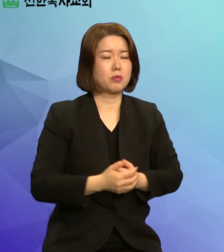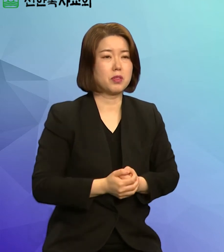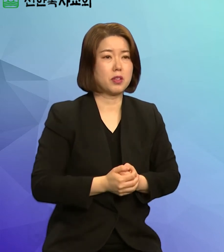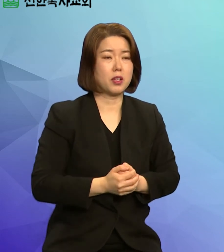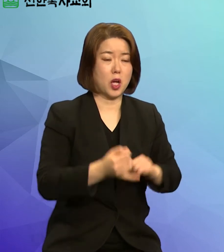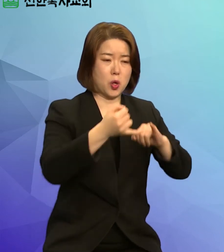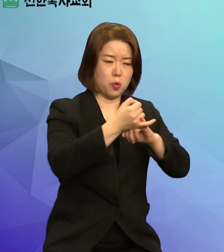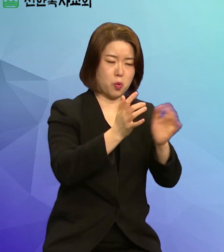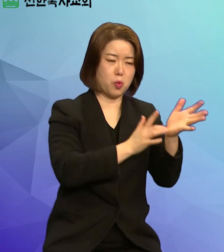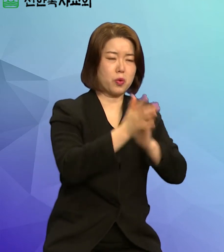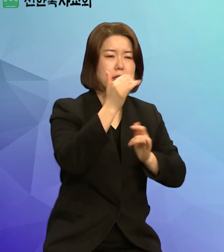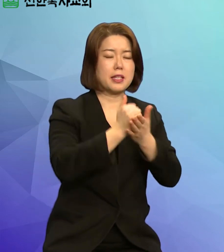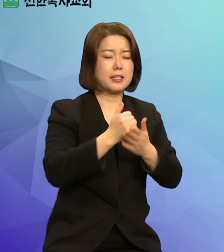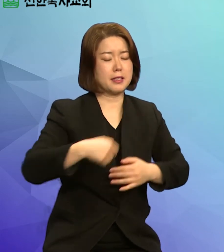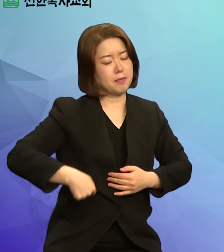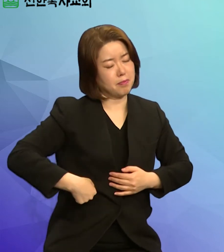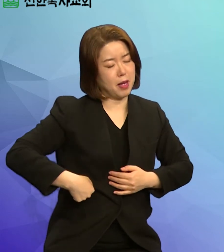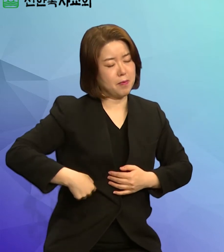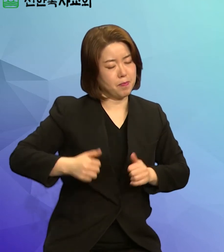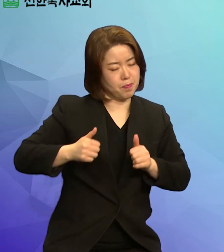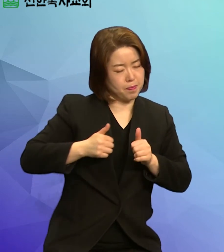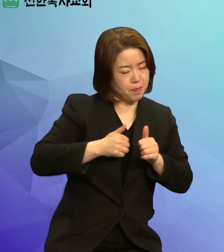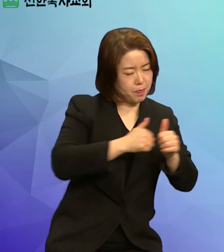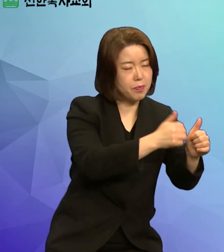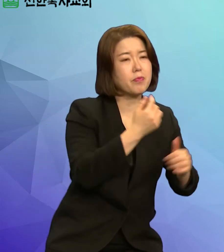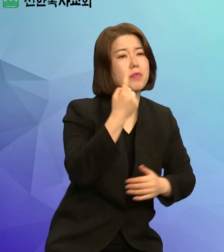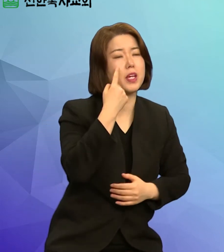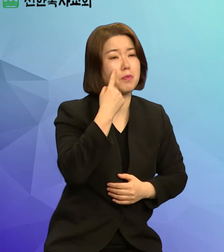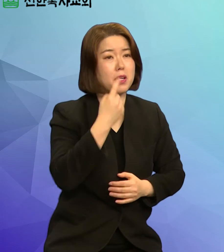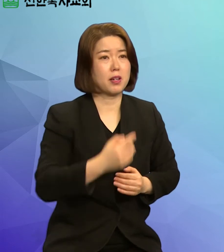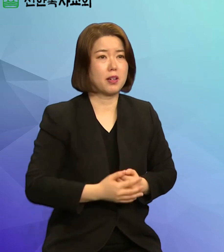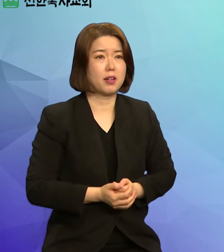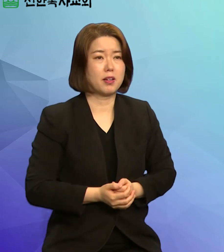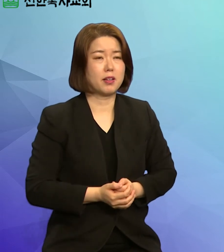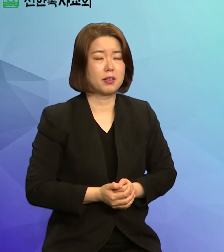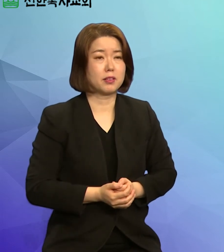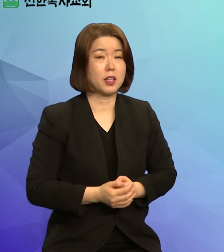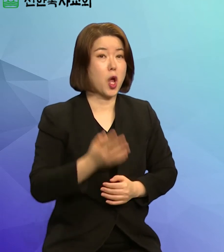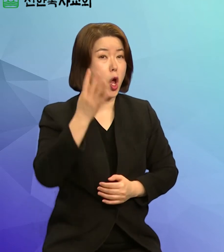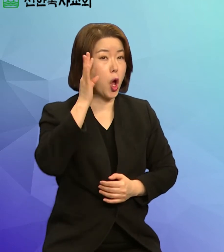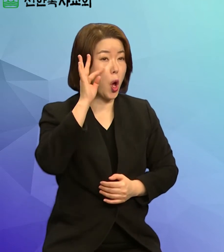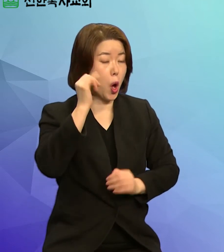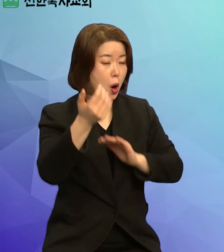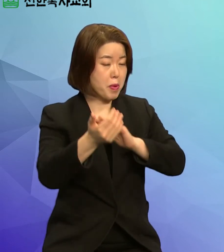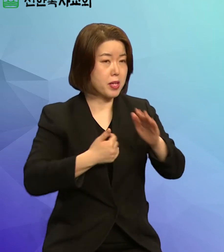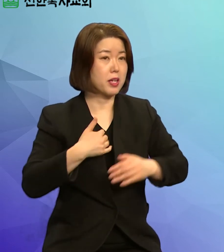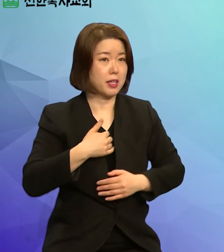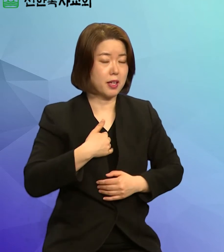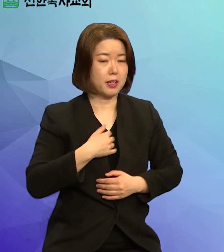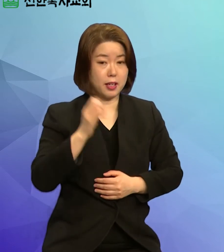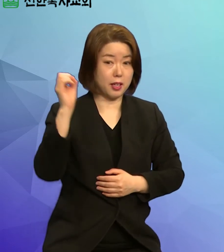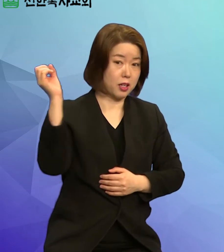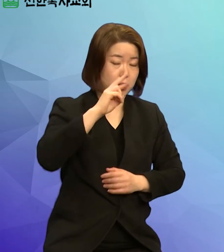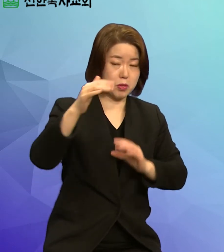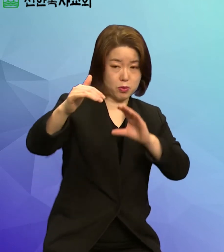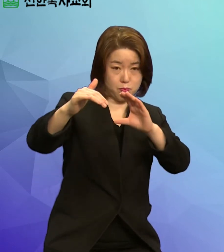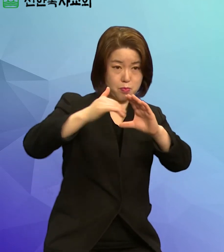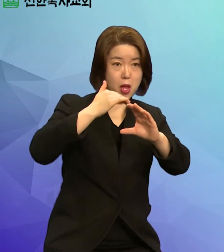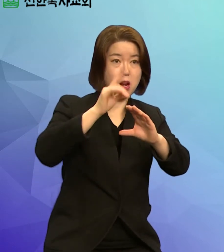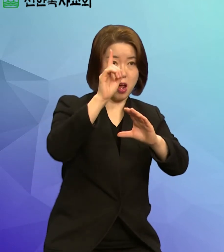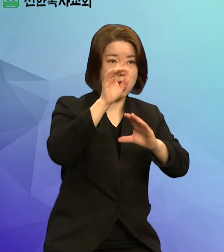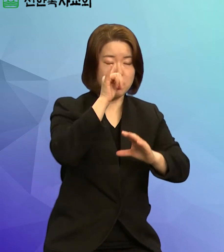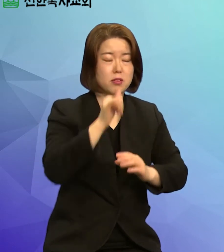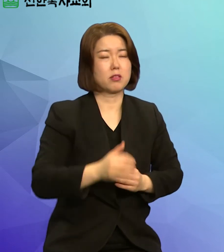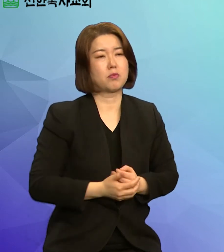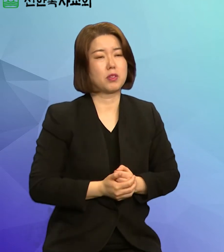예수님의 마음을 한번 따라가 보시기 바랍니다. 얼마 전에 저에게 갑작스러운 메일 하나가